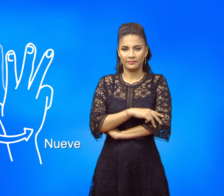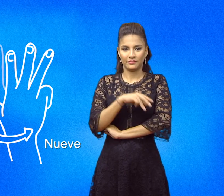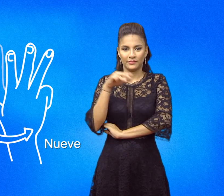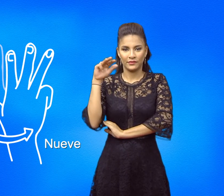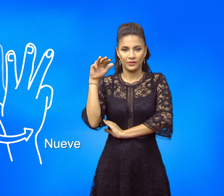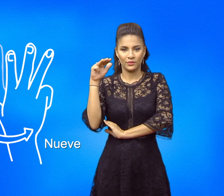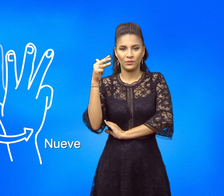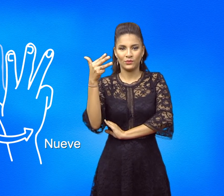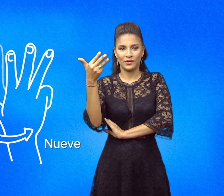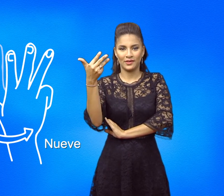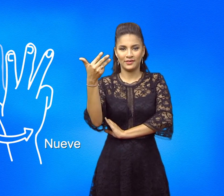9